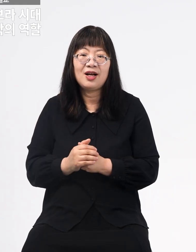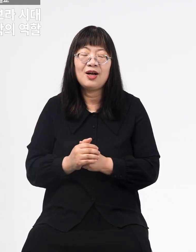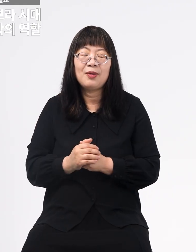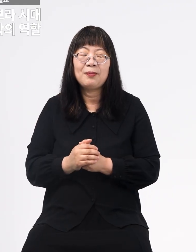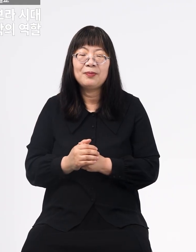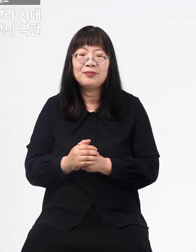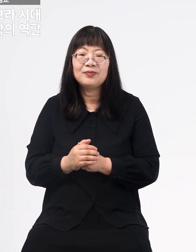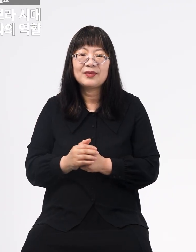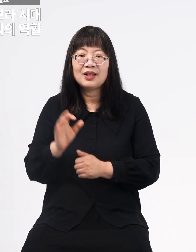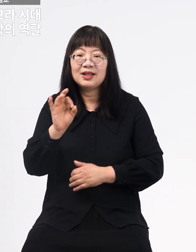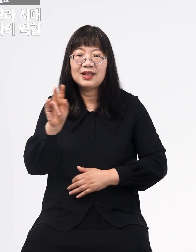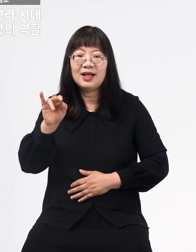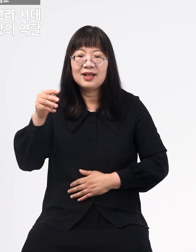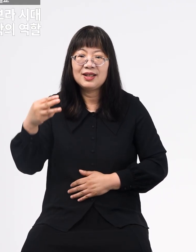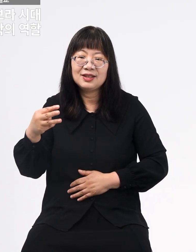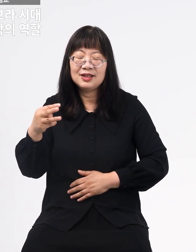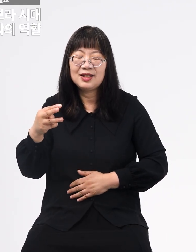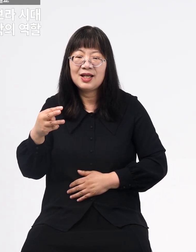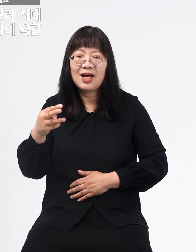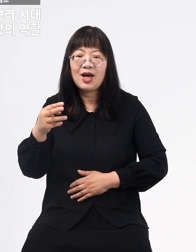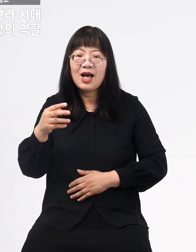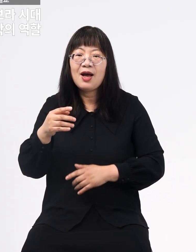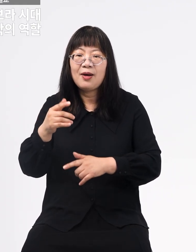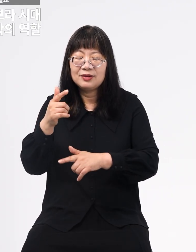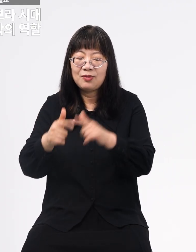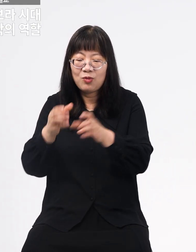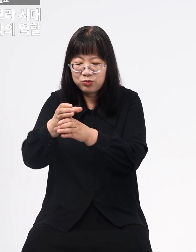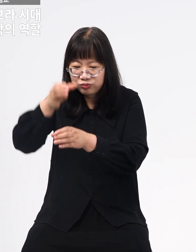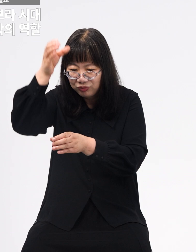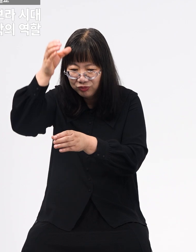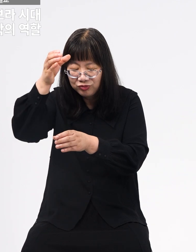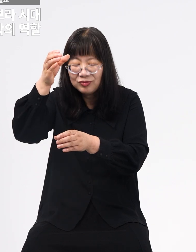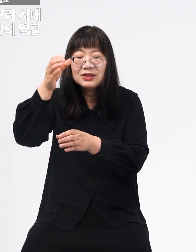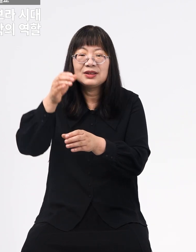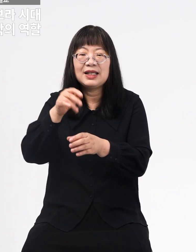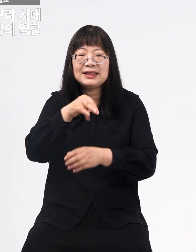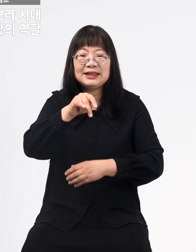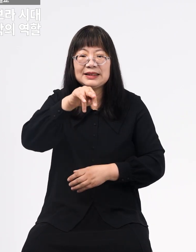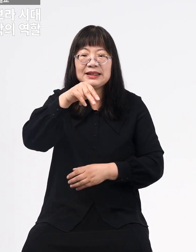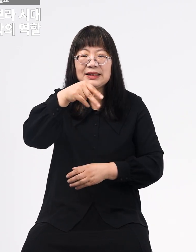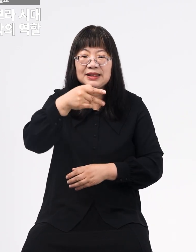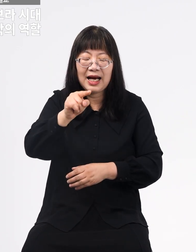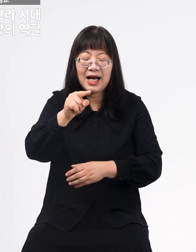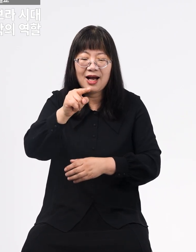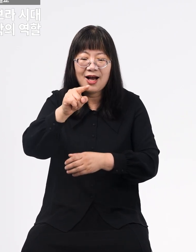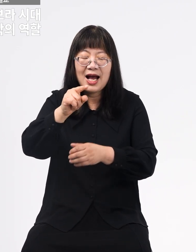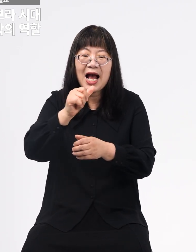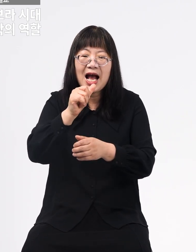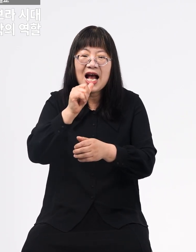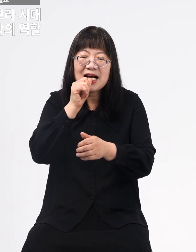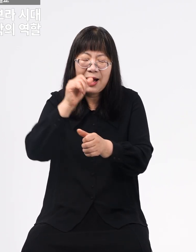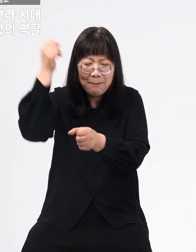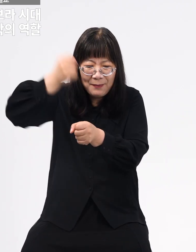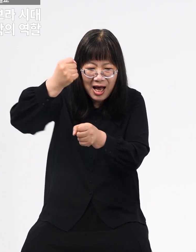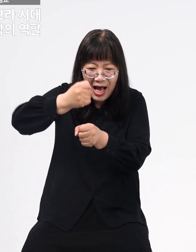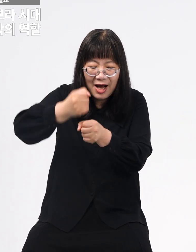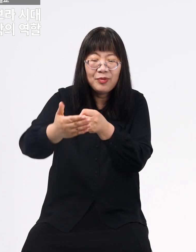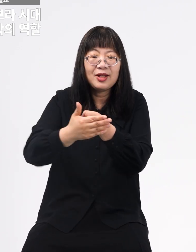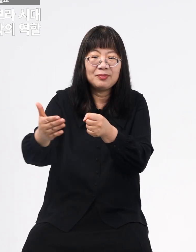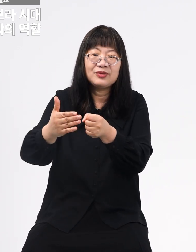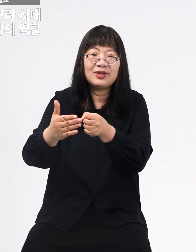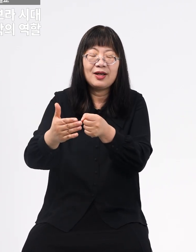관자놀이에 박아서 직사합니다. 그러니까 최종적인 이 적장의